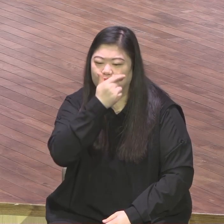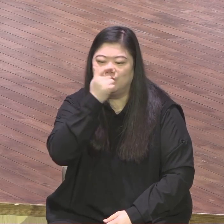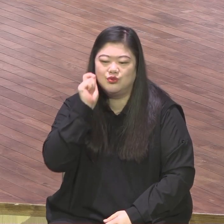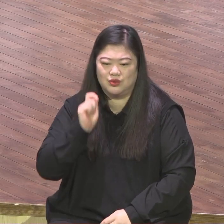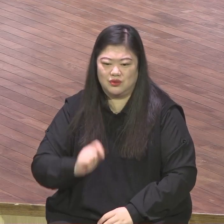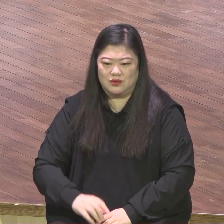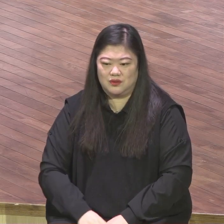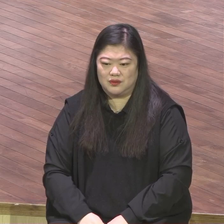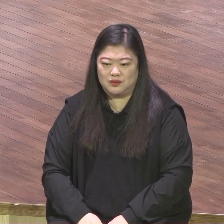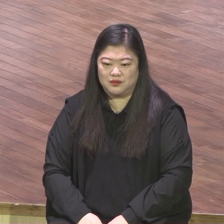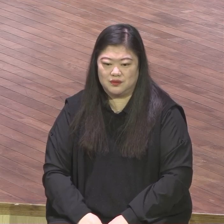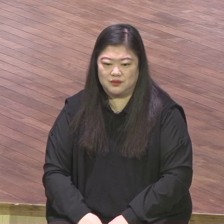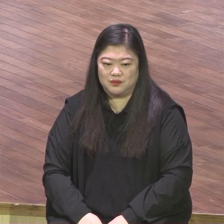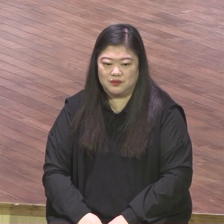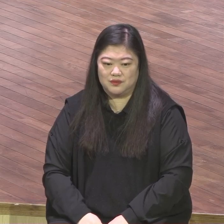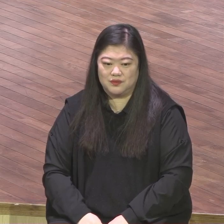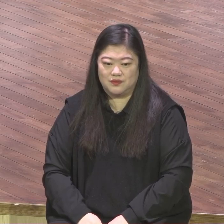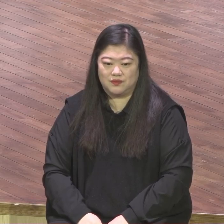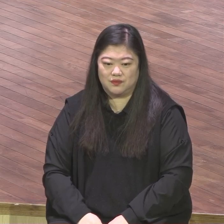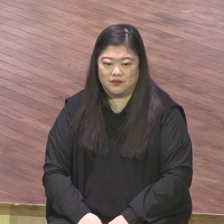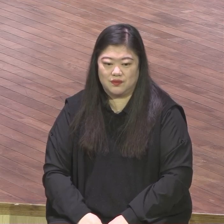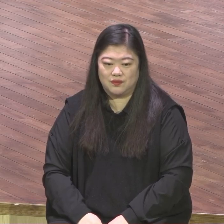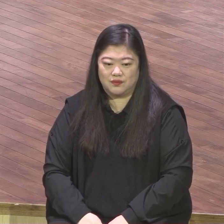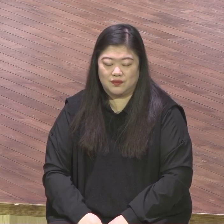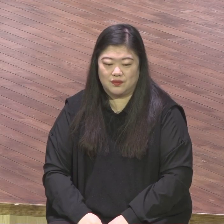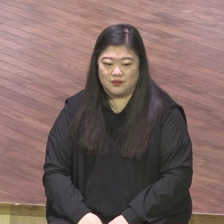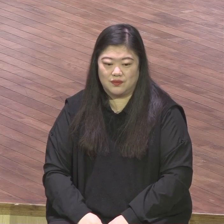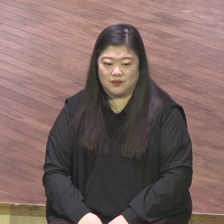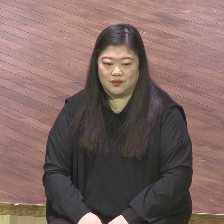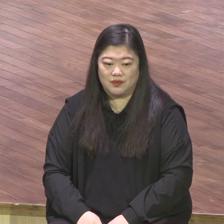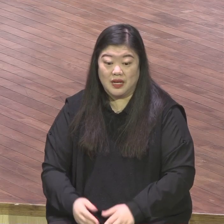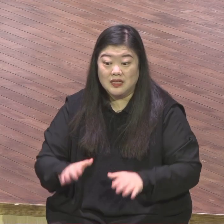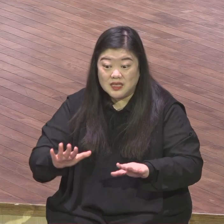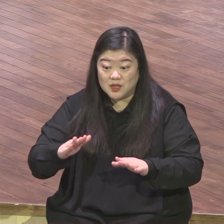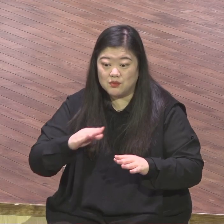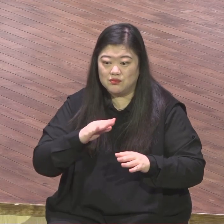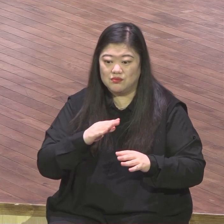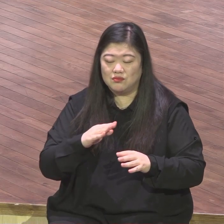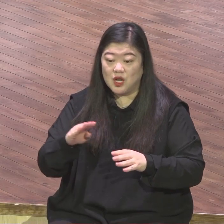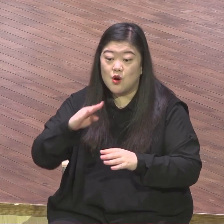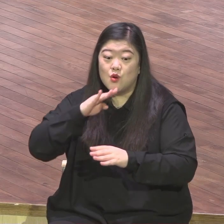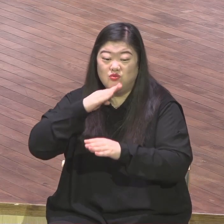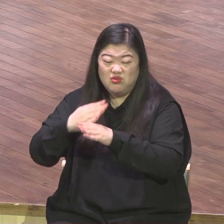전문가들 얘기하면 15분이면 저희 북한 끝나버립니다. 다 보고 있어요. 다 보고 있어.